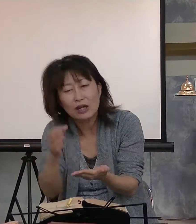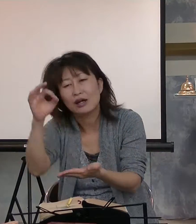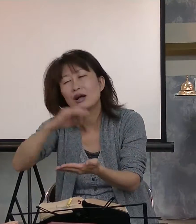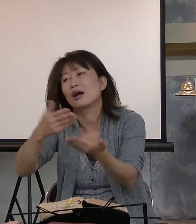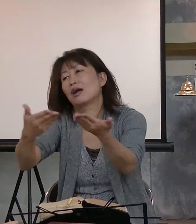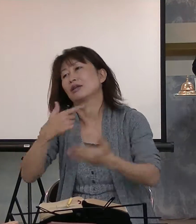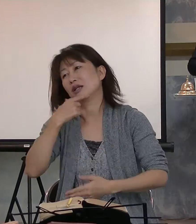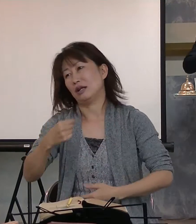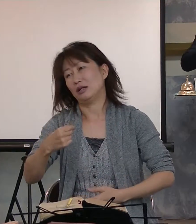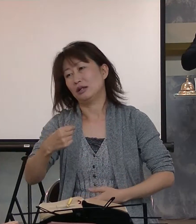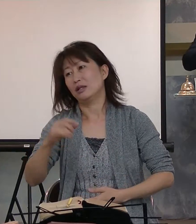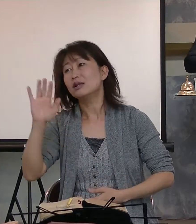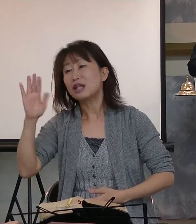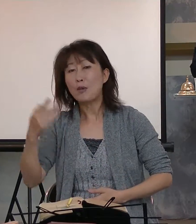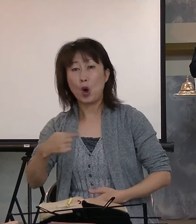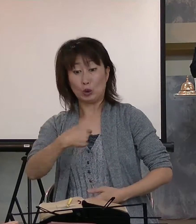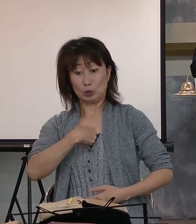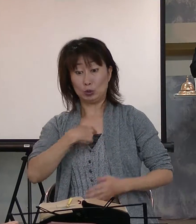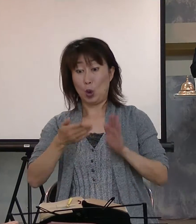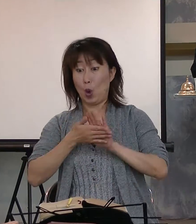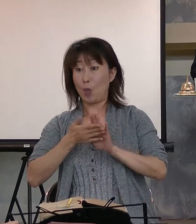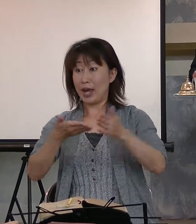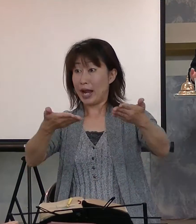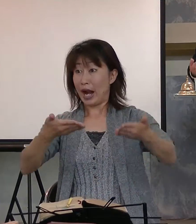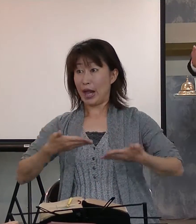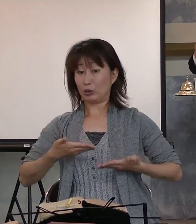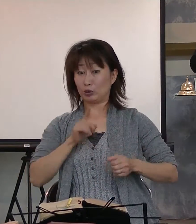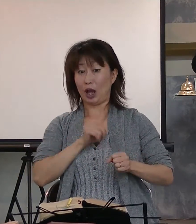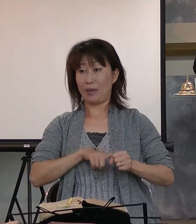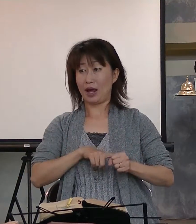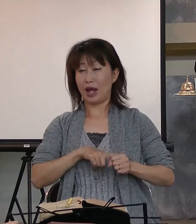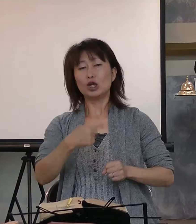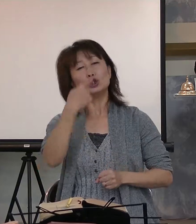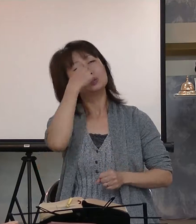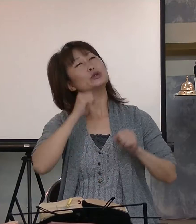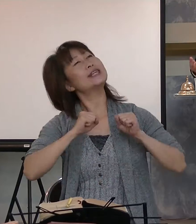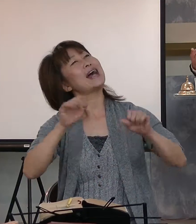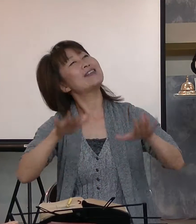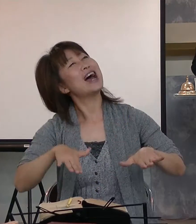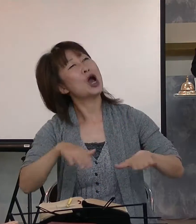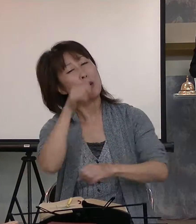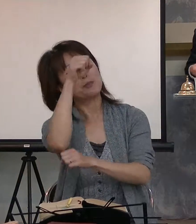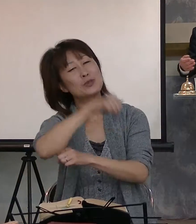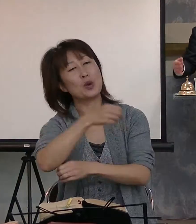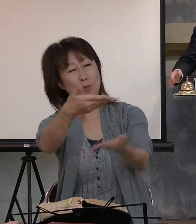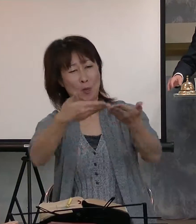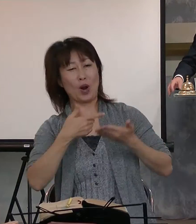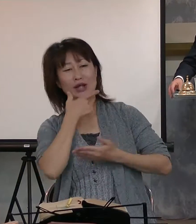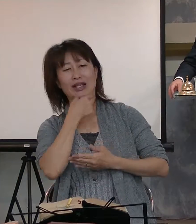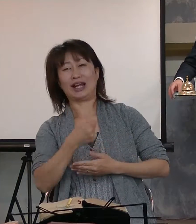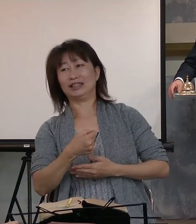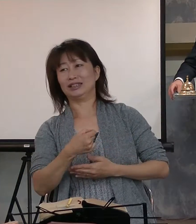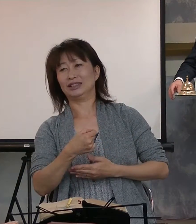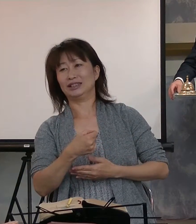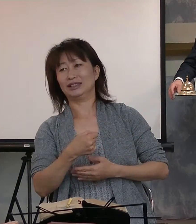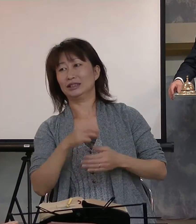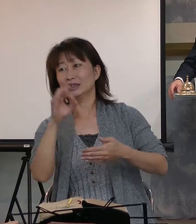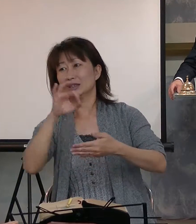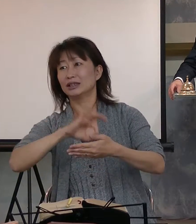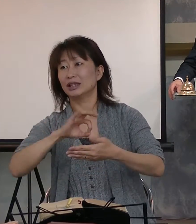が褒められる、自分がやったよと認めたくてするんじゃなくて、